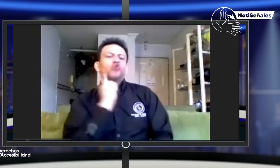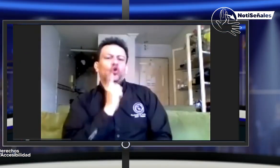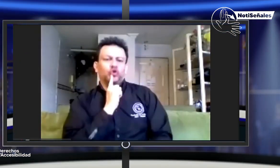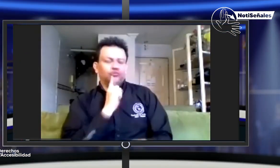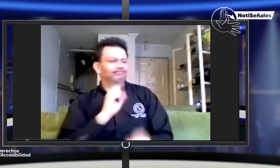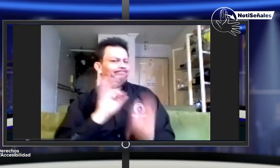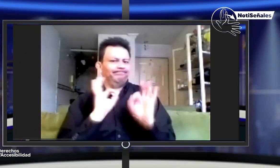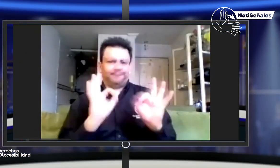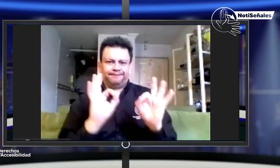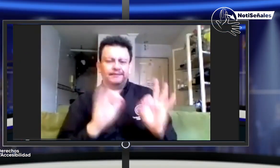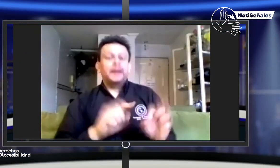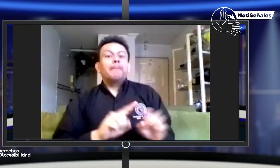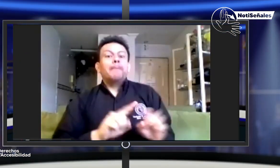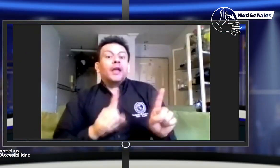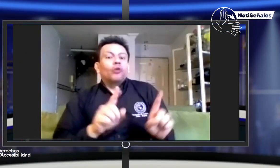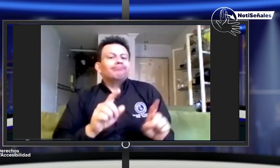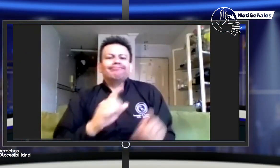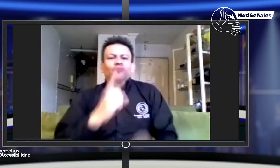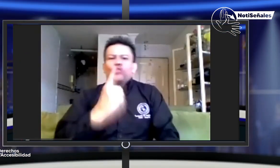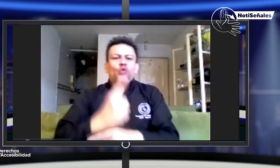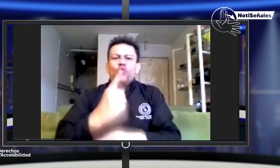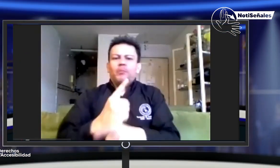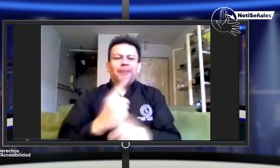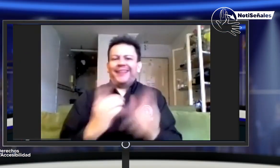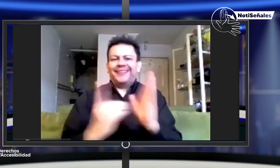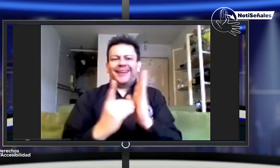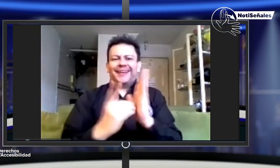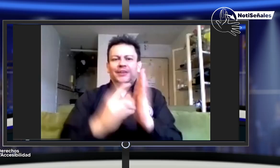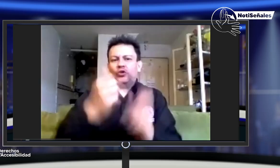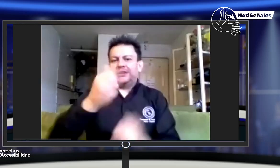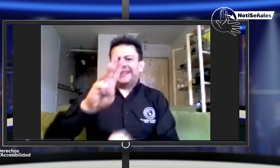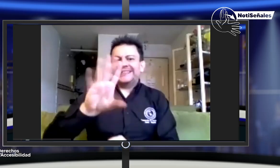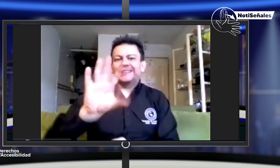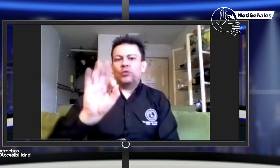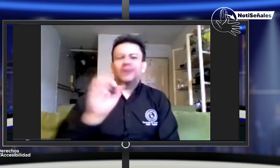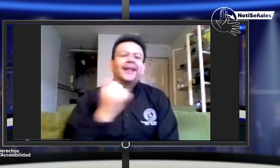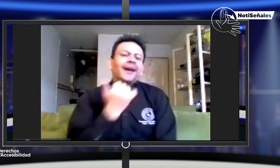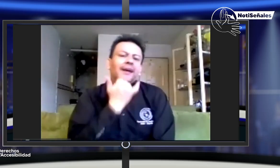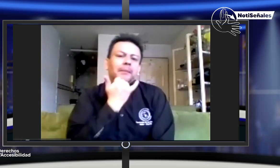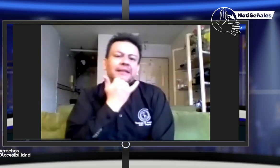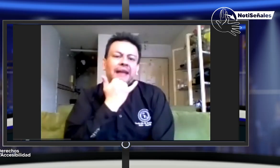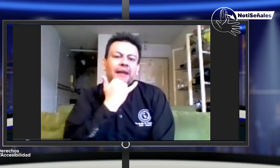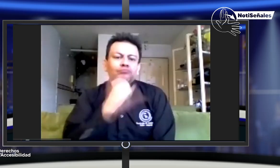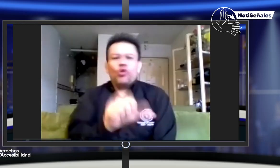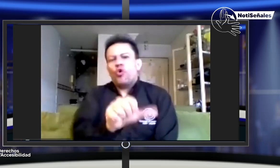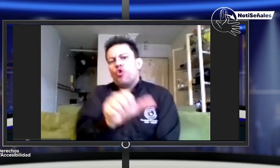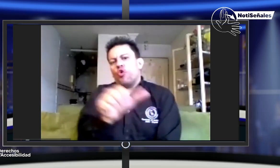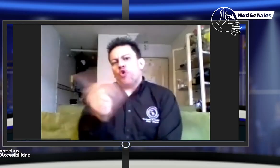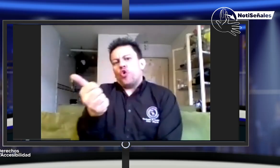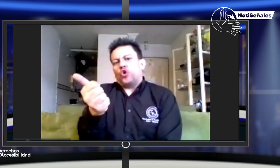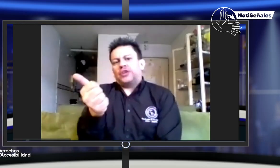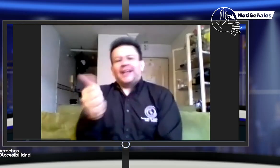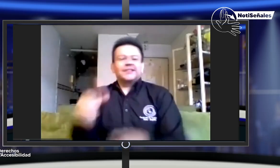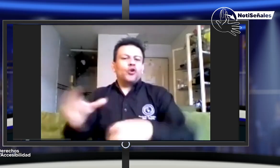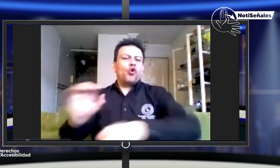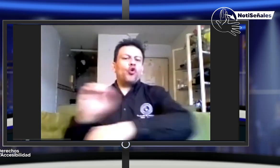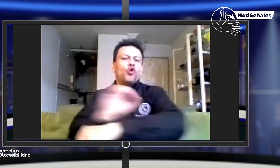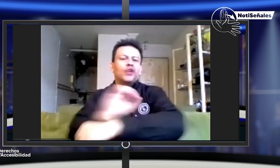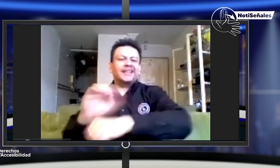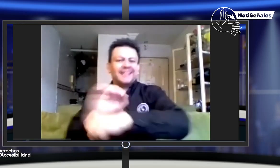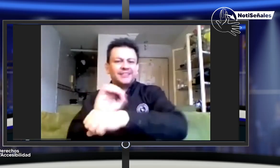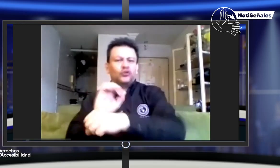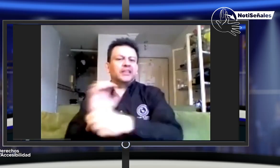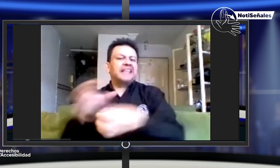hay dos asociaciones donde están pues personas sordas, pero no se cumple como tal con el decreto 1350. ¿Qué es lo que